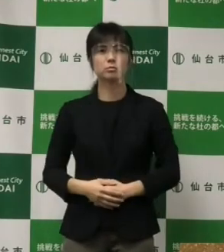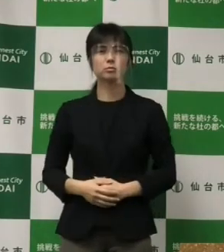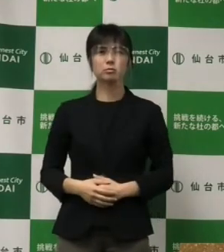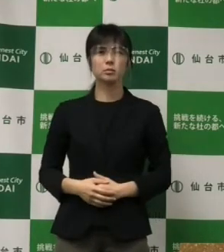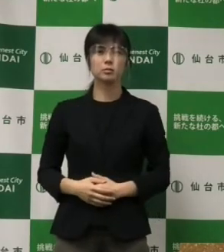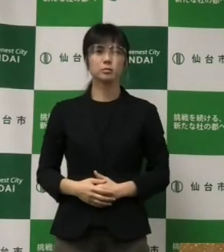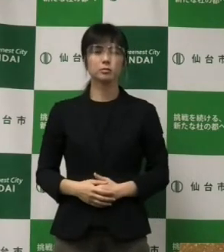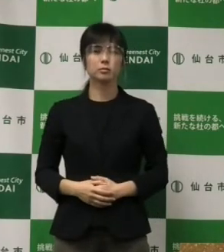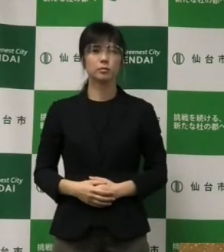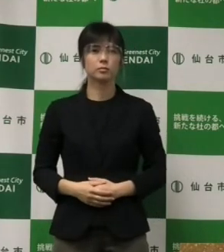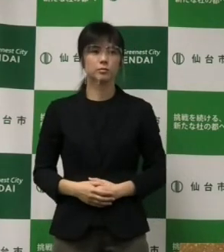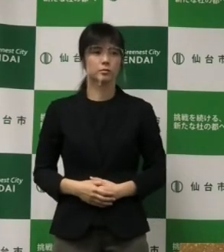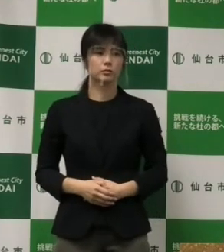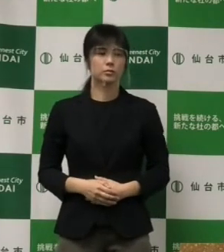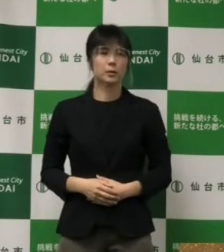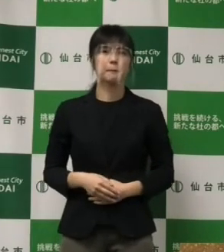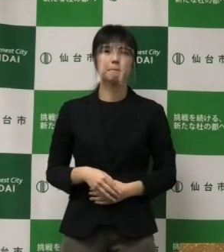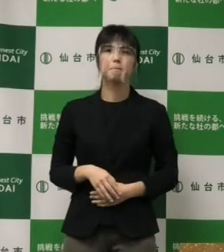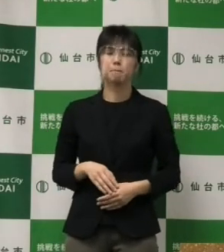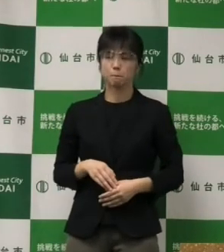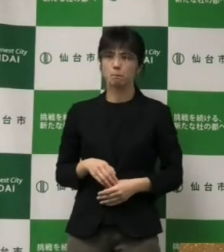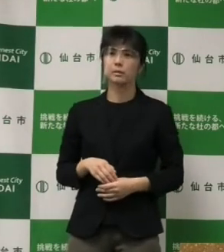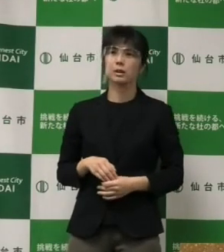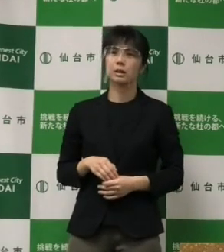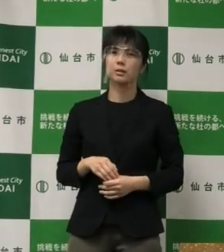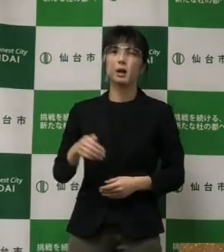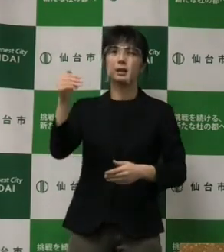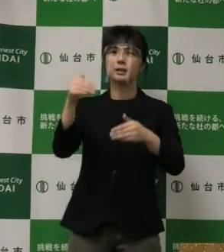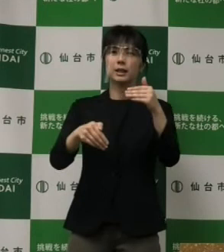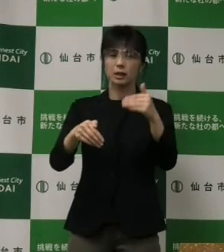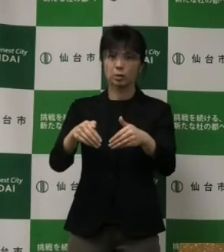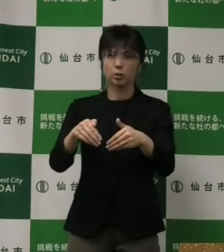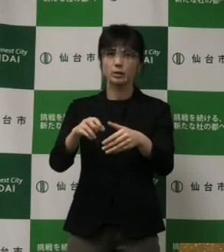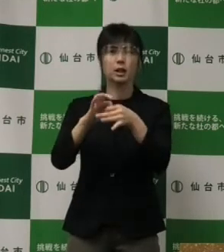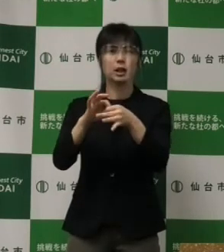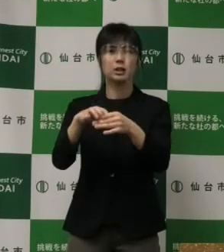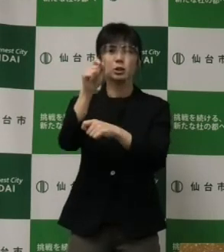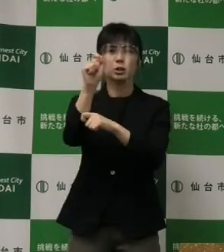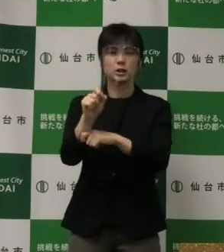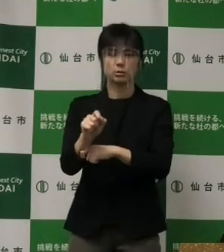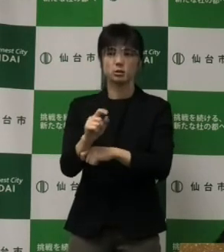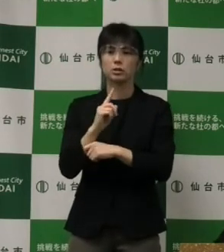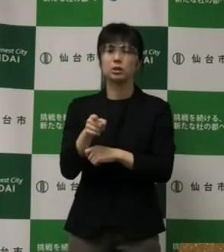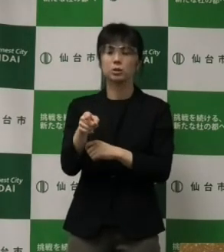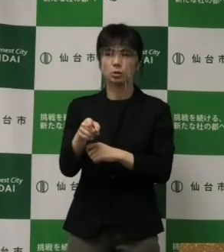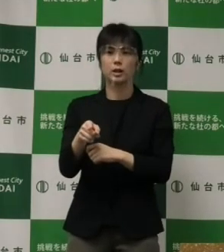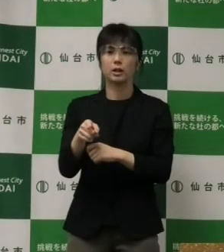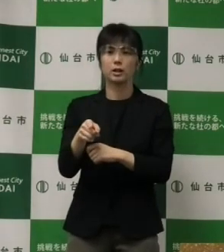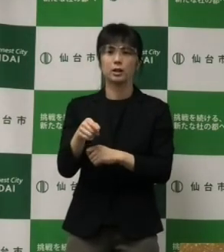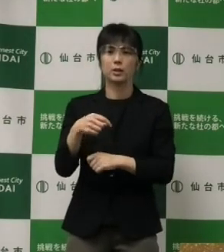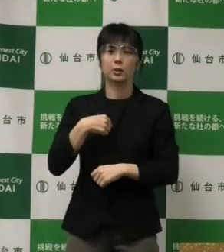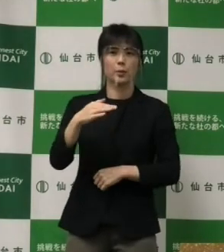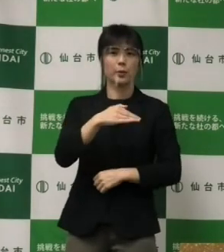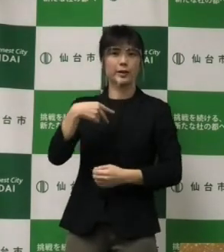か。 選挙という事務については自治体にとってですね、大変大きな責務